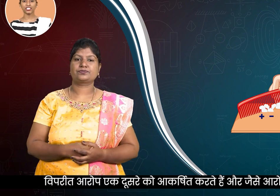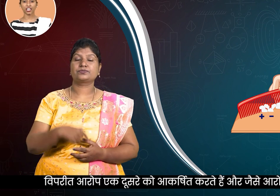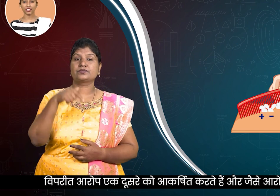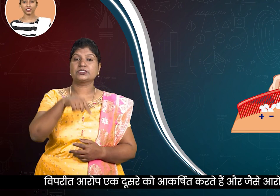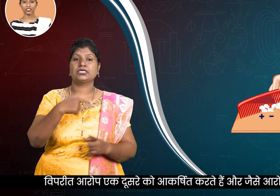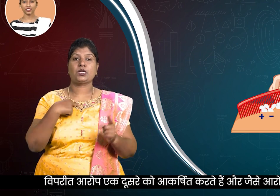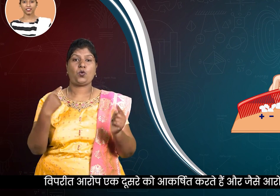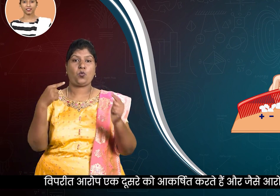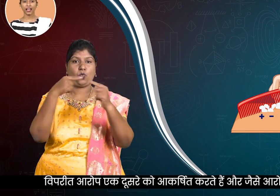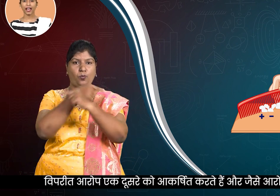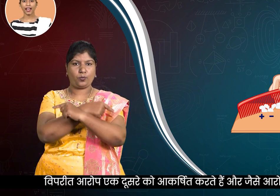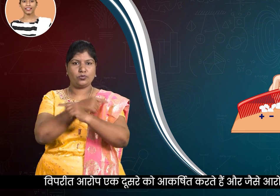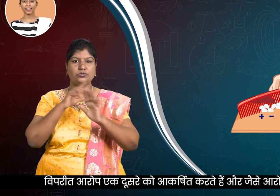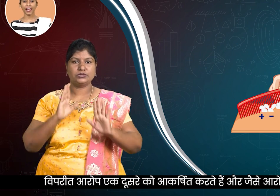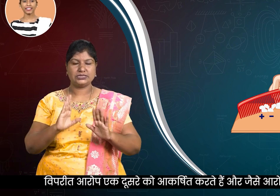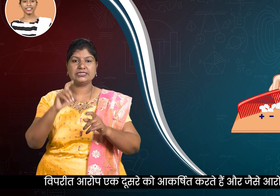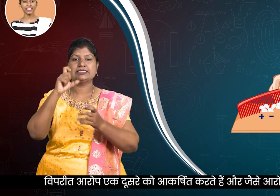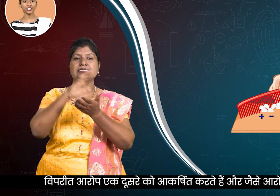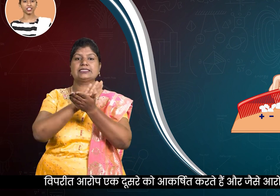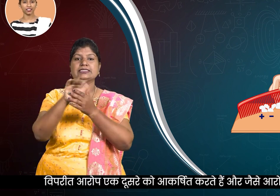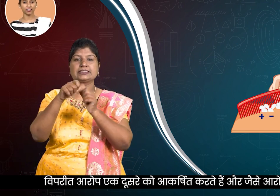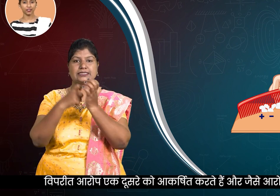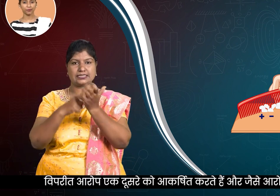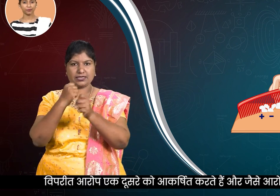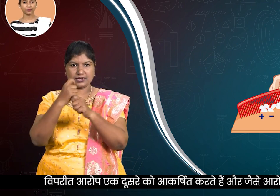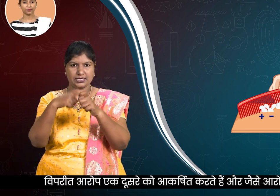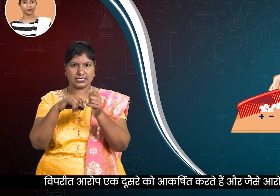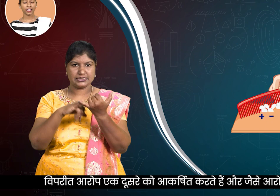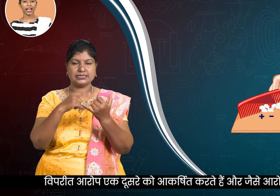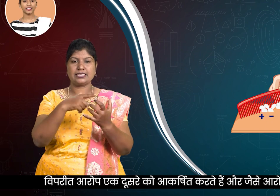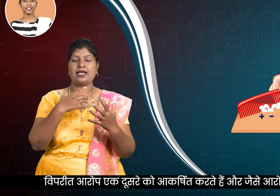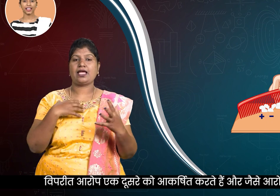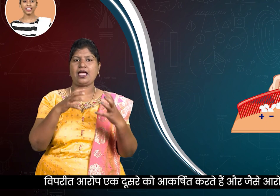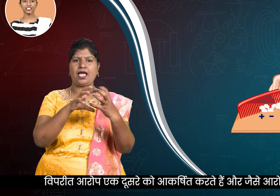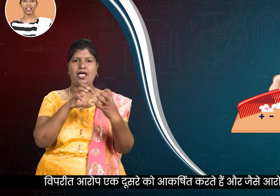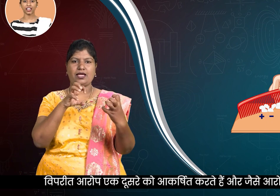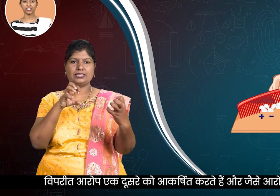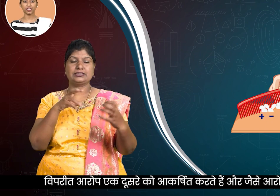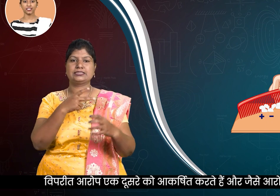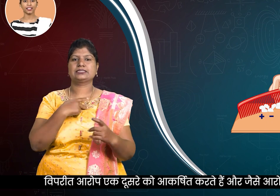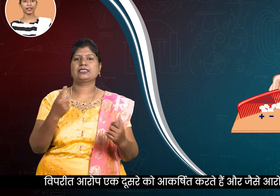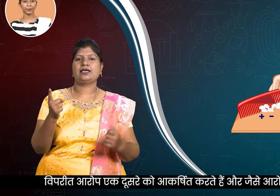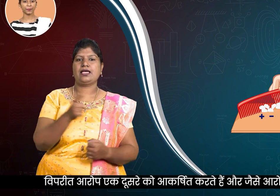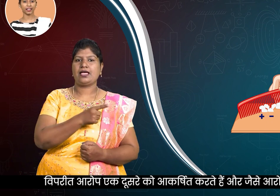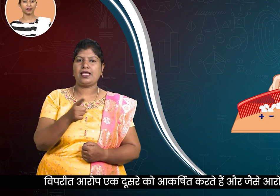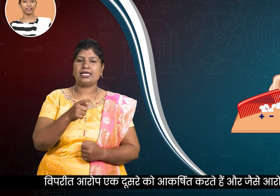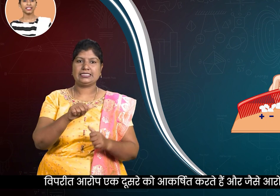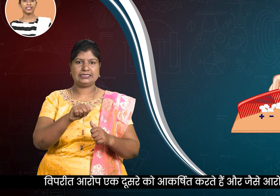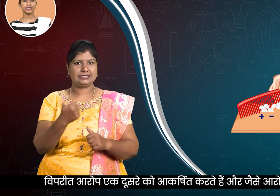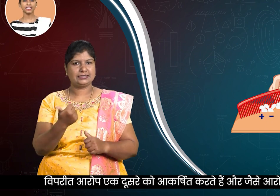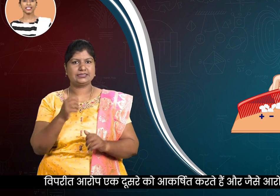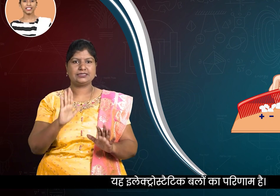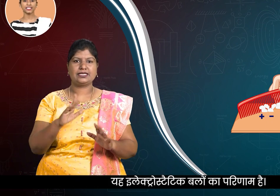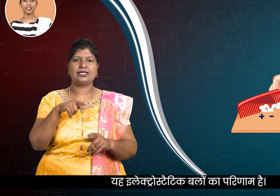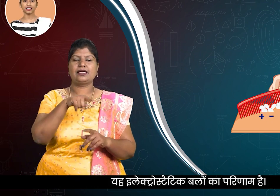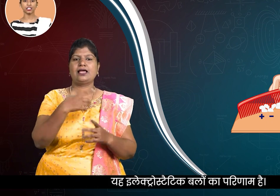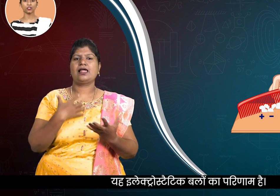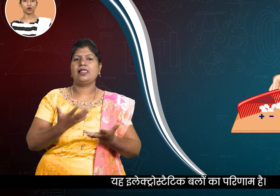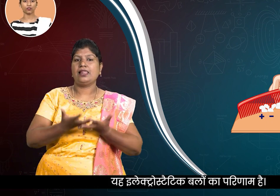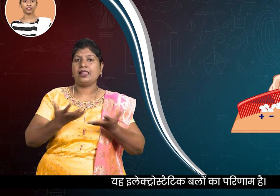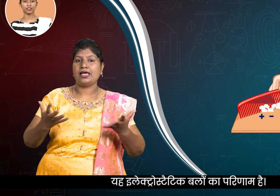विपरीत आरोप एक दूसरे को आकर्षित करते हैं और जैसे आरोप पीछे हटते हैं,